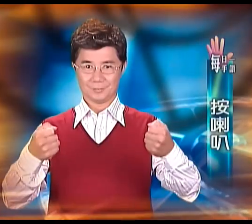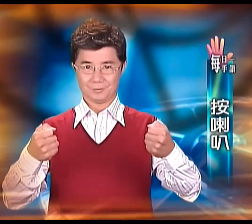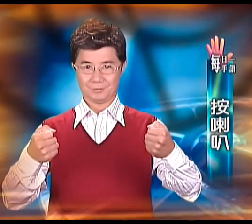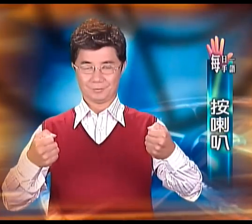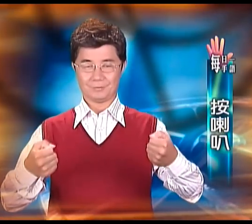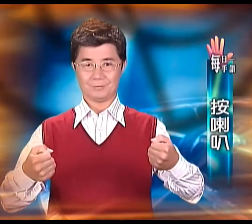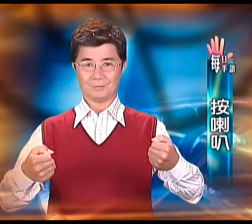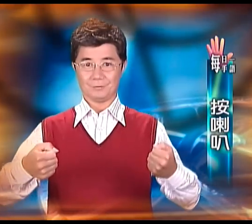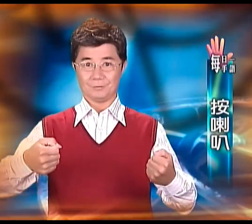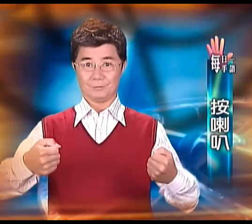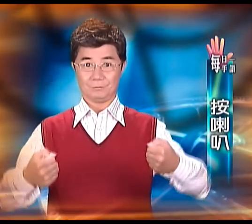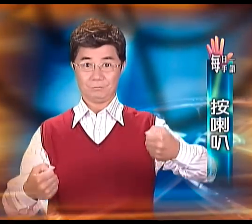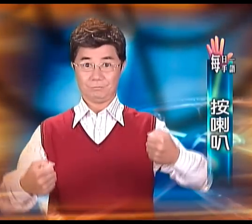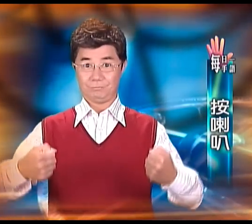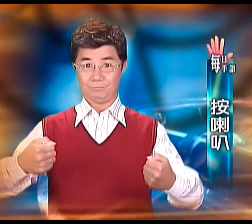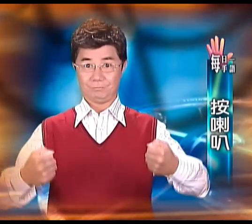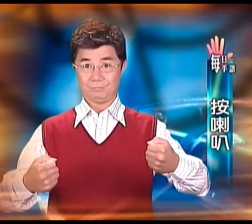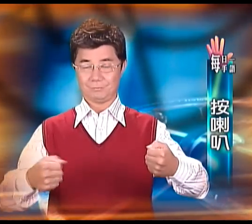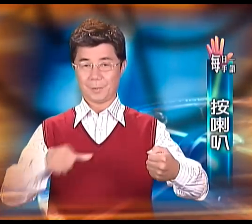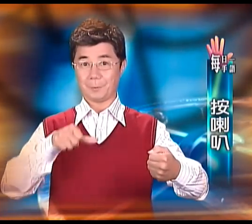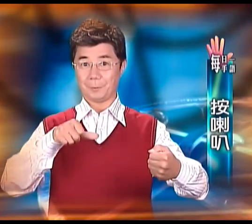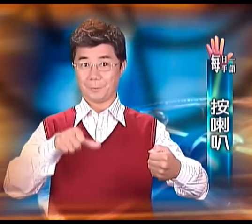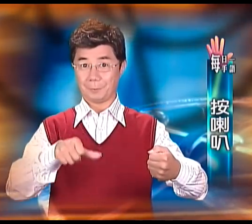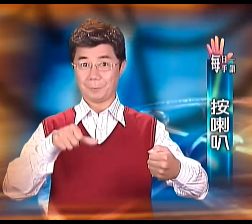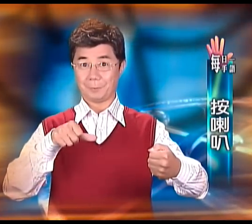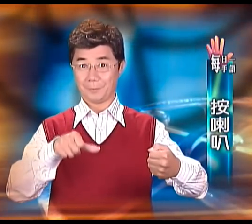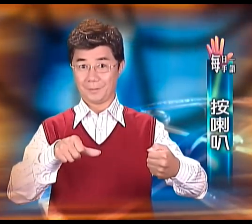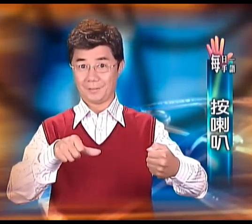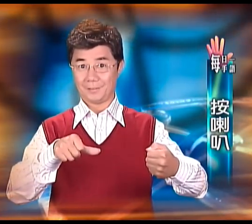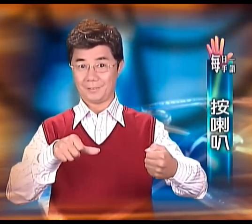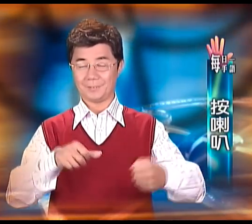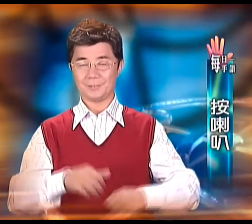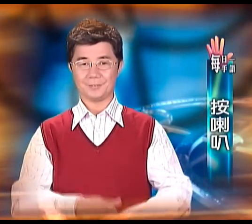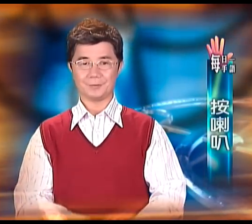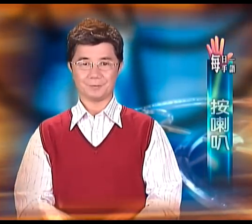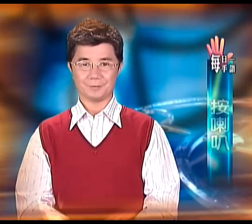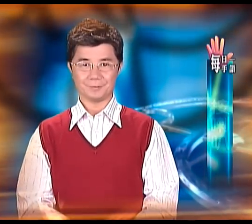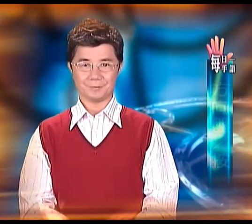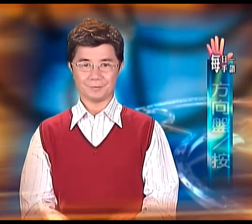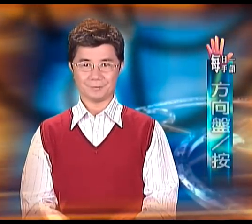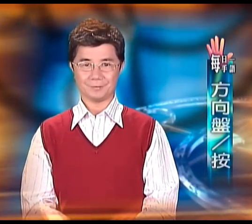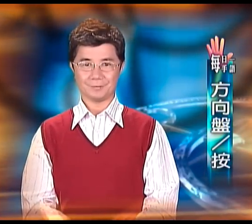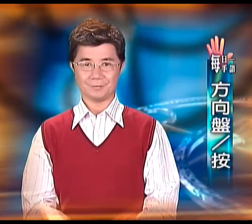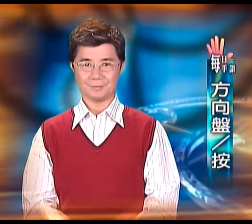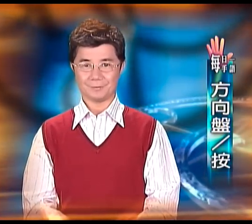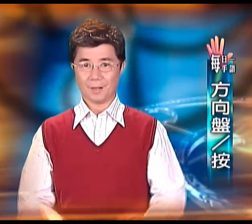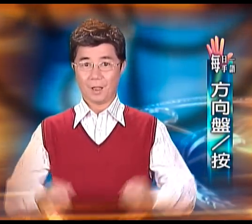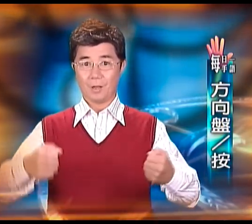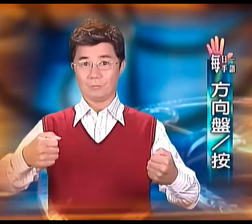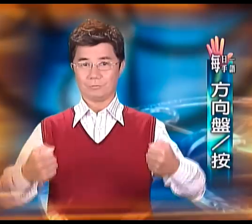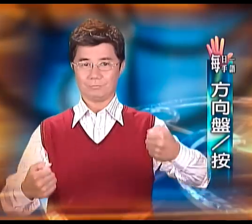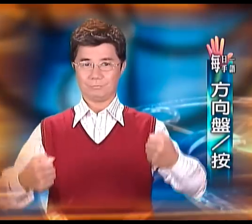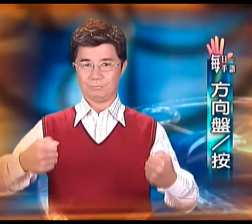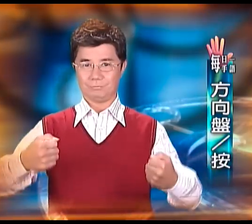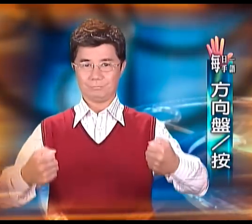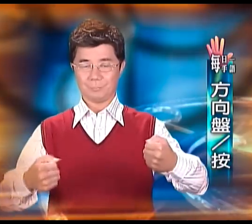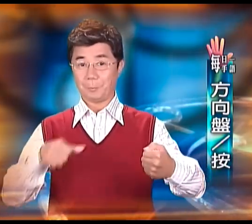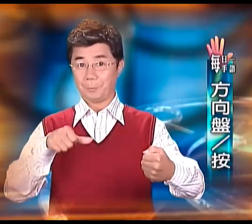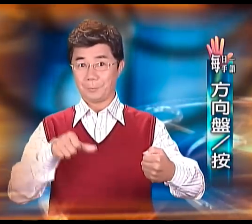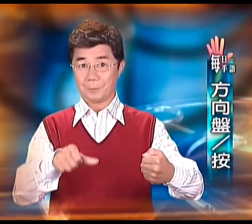用双手做出握方向盘开车的样子，再用右手大拇指做按喇叭的动作，这